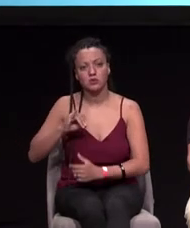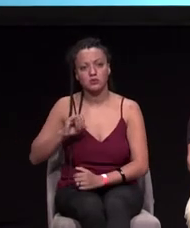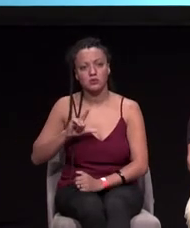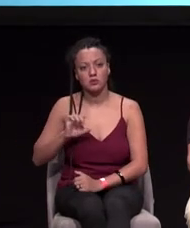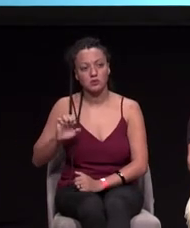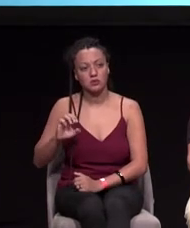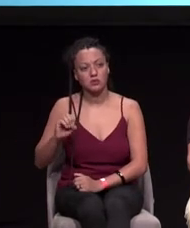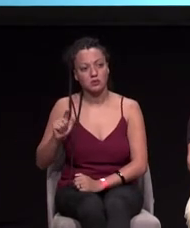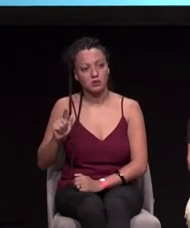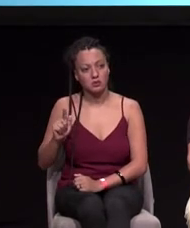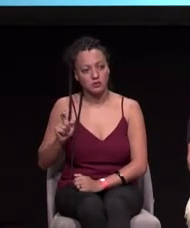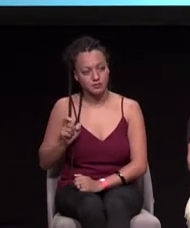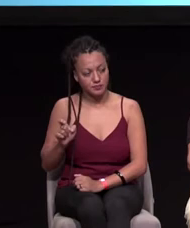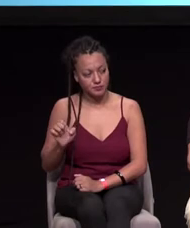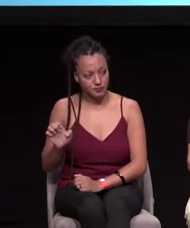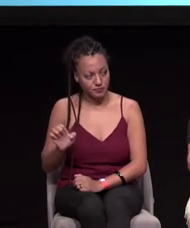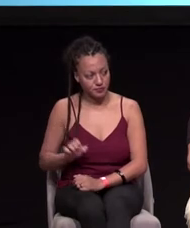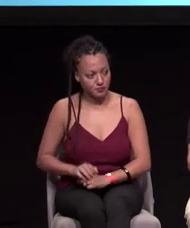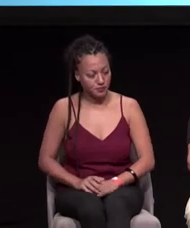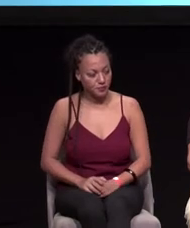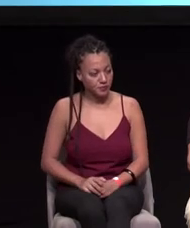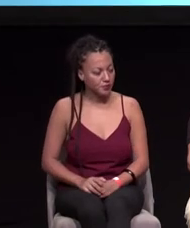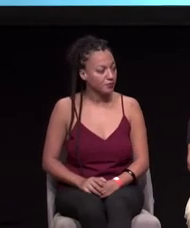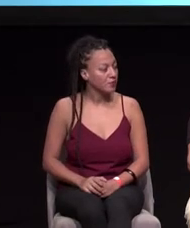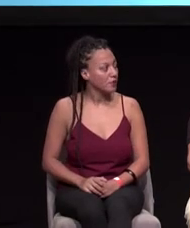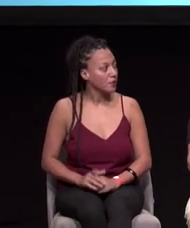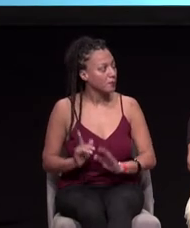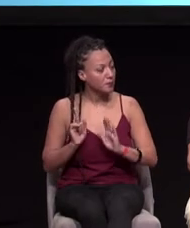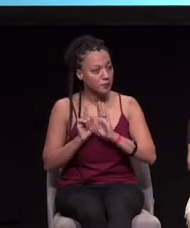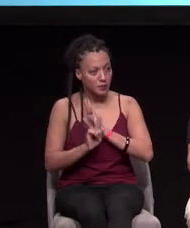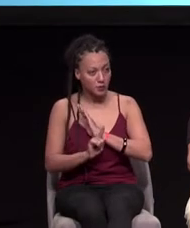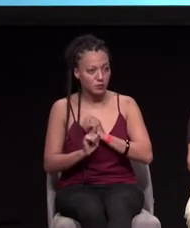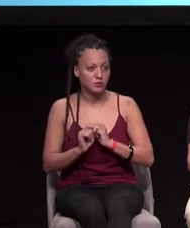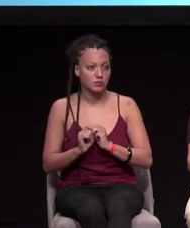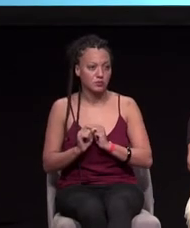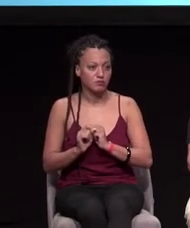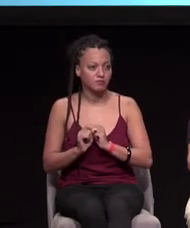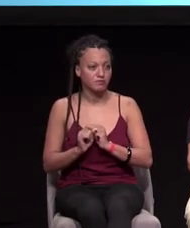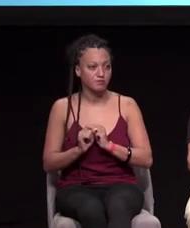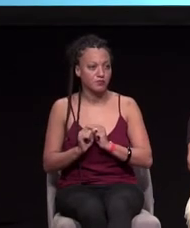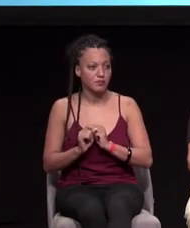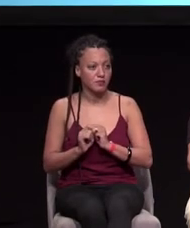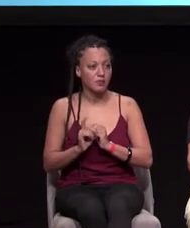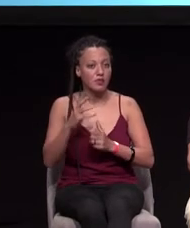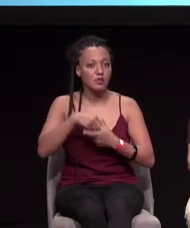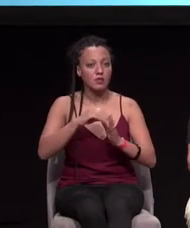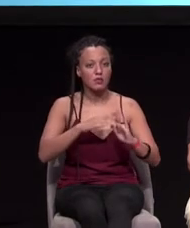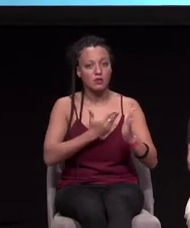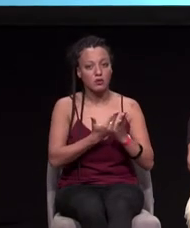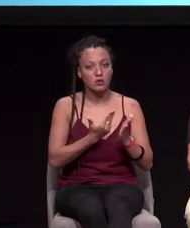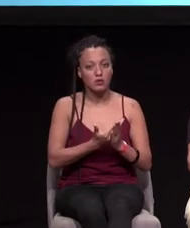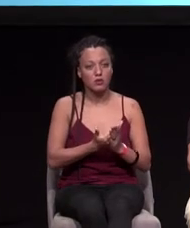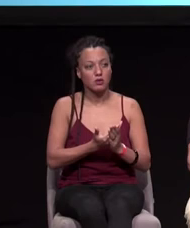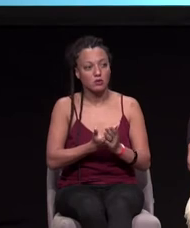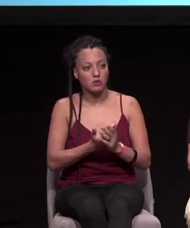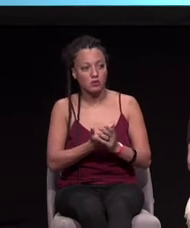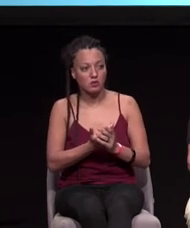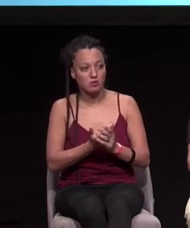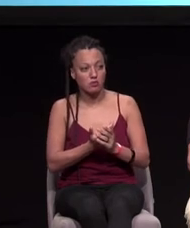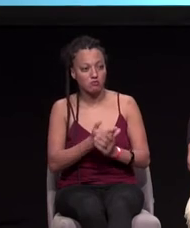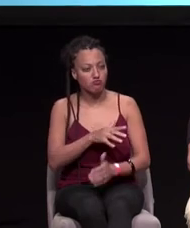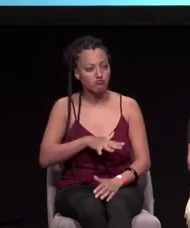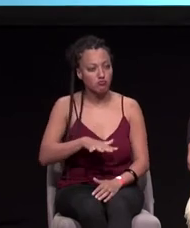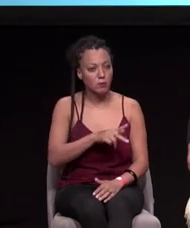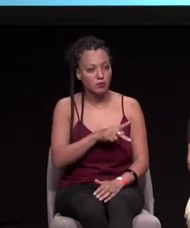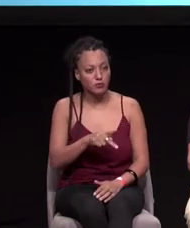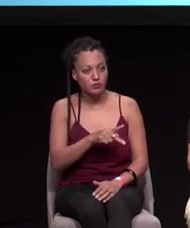afonjá e aí nesse sentido pra dentro da escola né para os professores é o